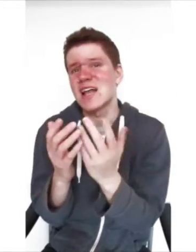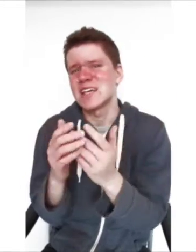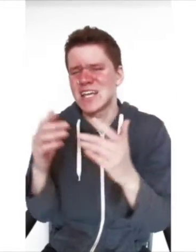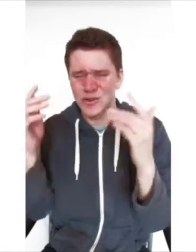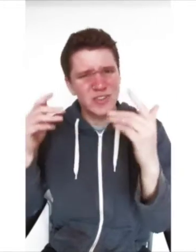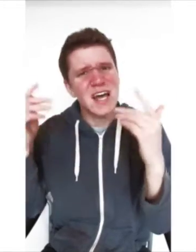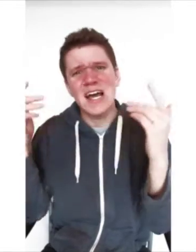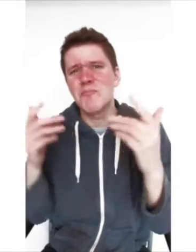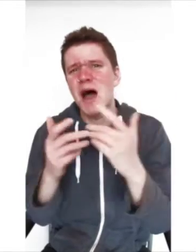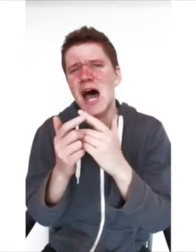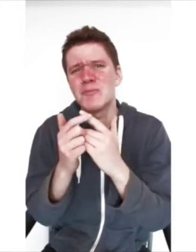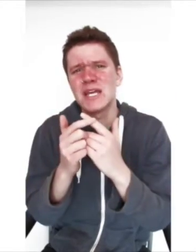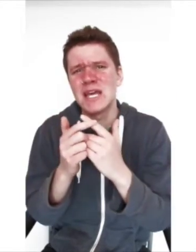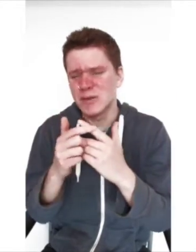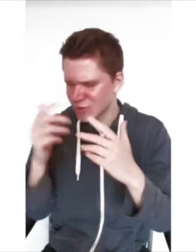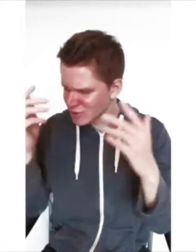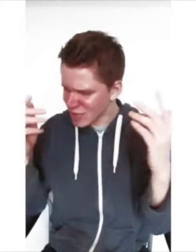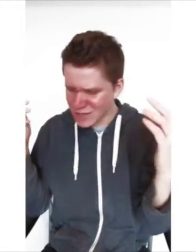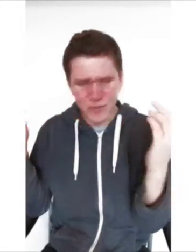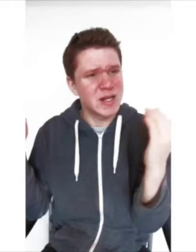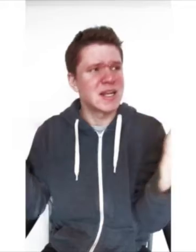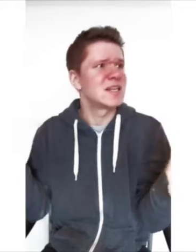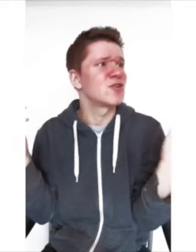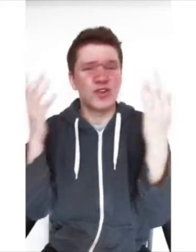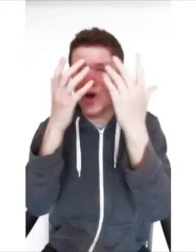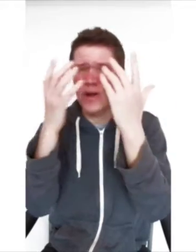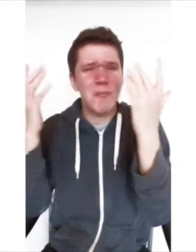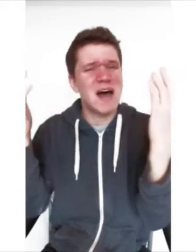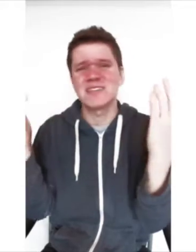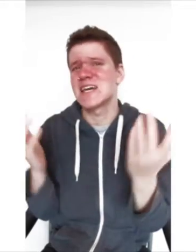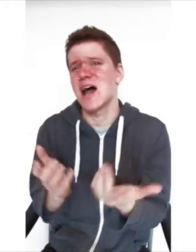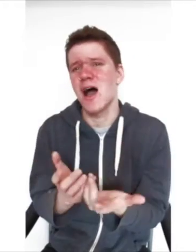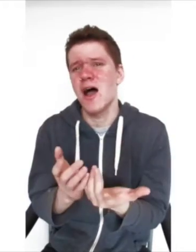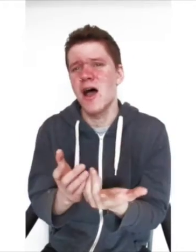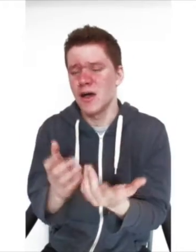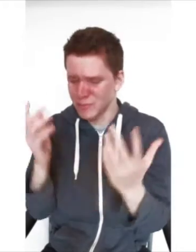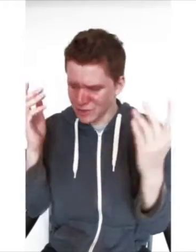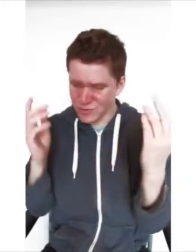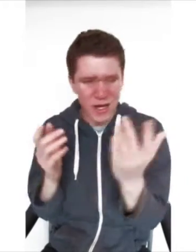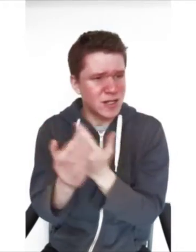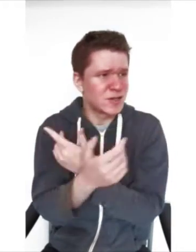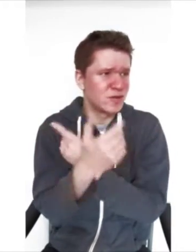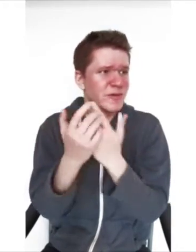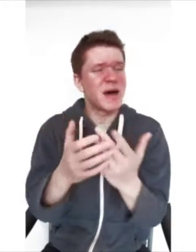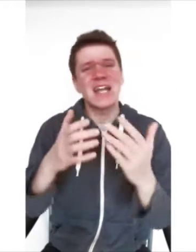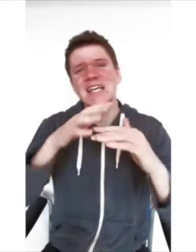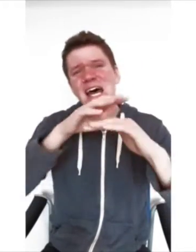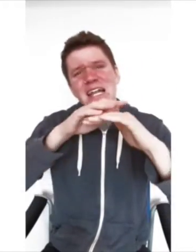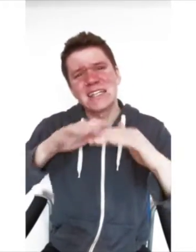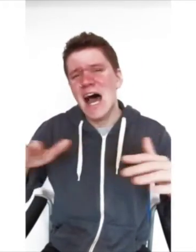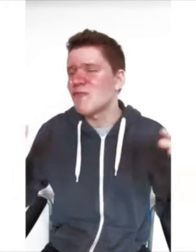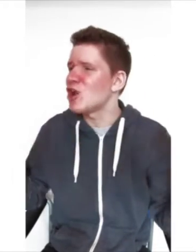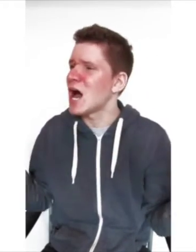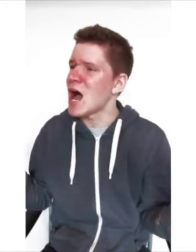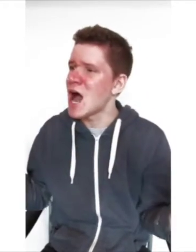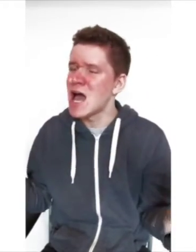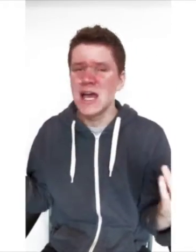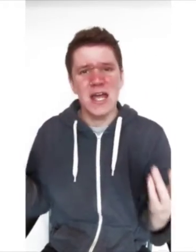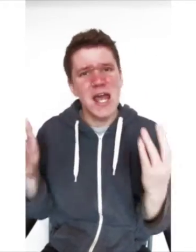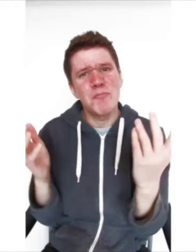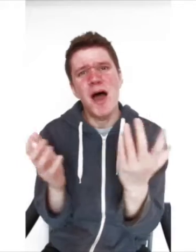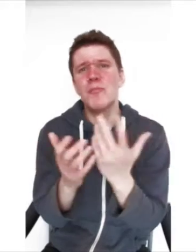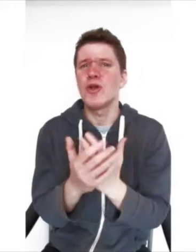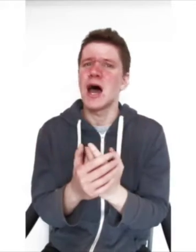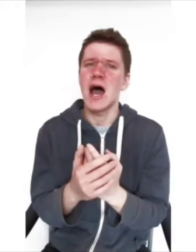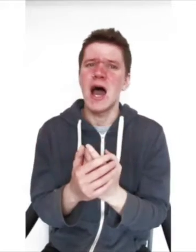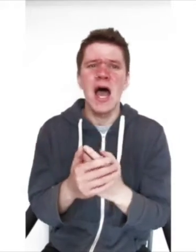la stronzata che non sa calmarmi. Fuori carnevale, Dio, non ho una maschera, tu sei carne, devo apparecchiare la tavola.